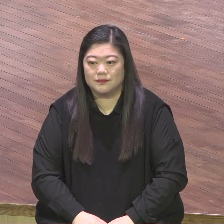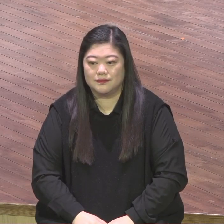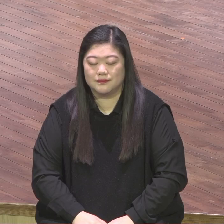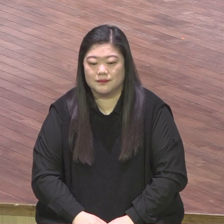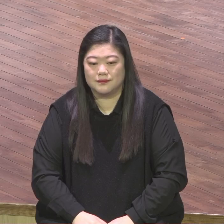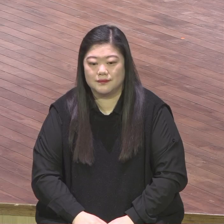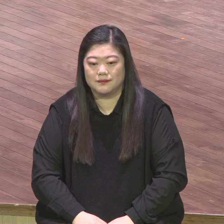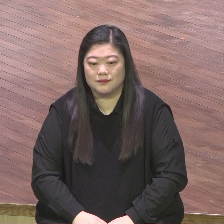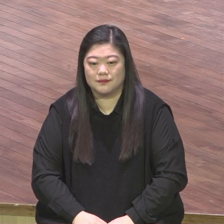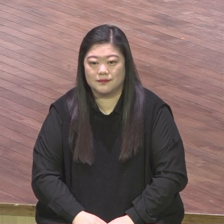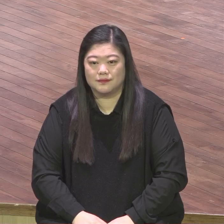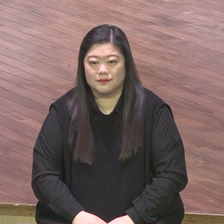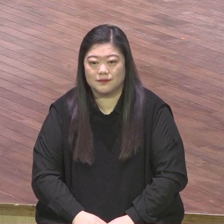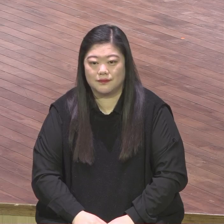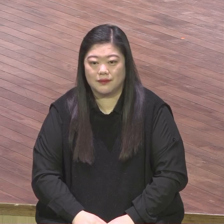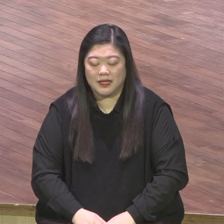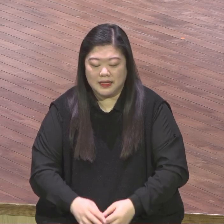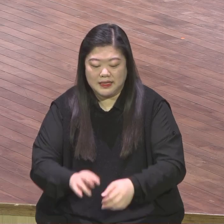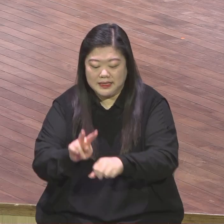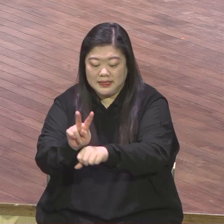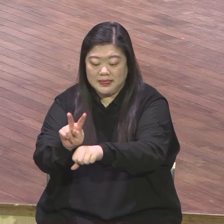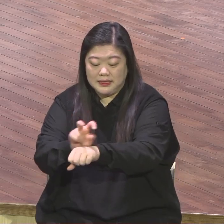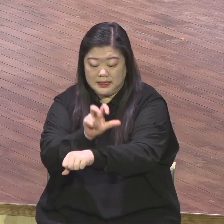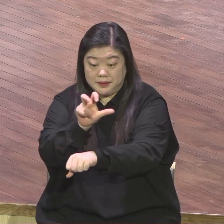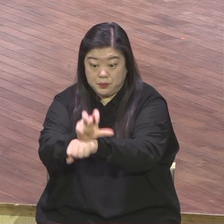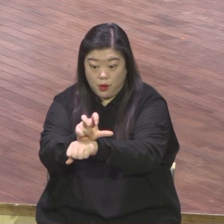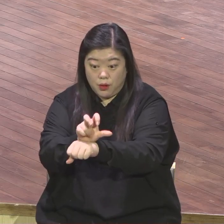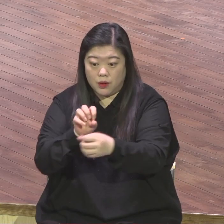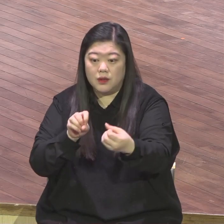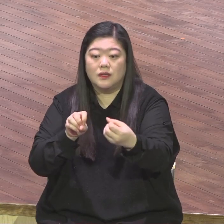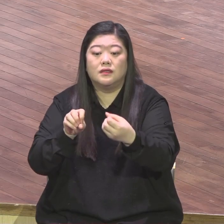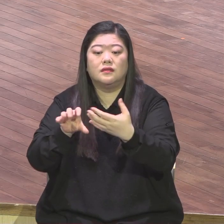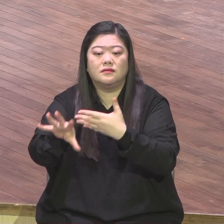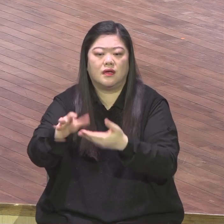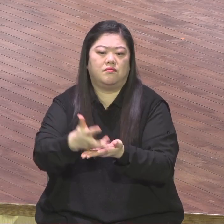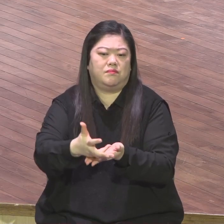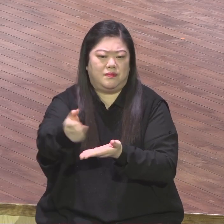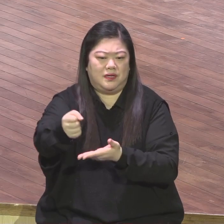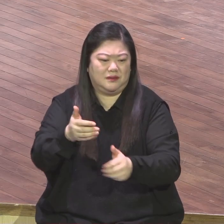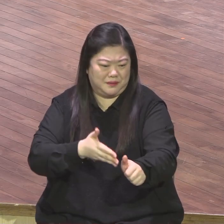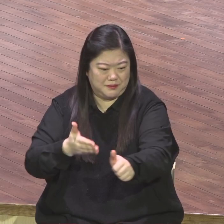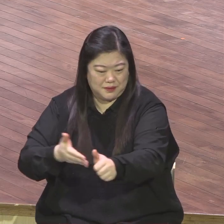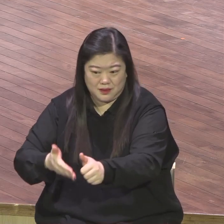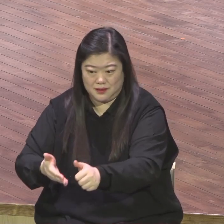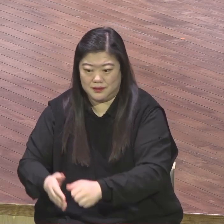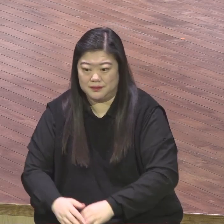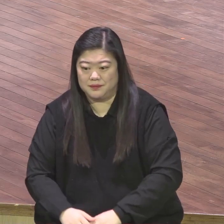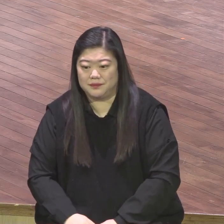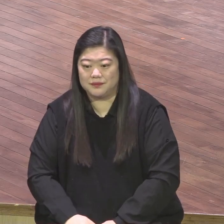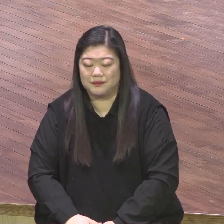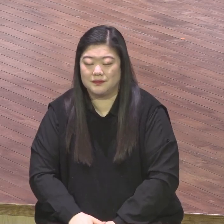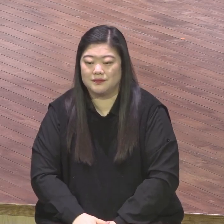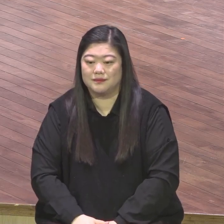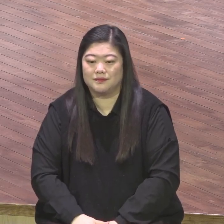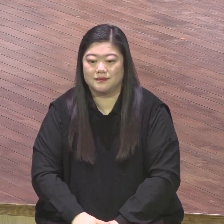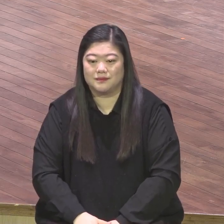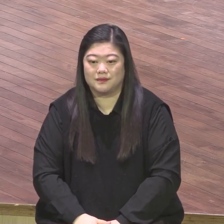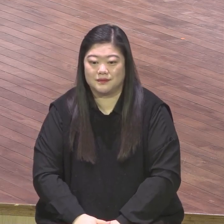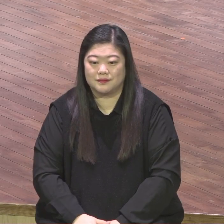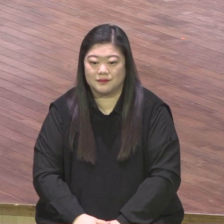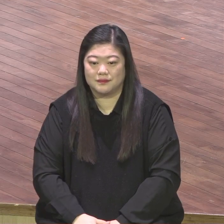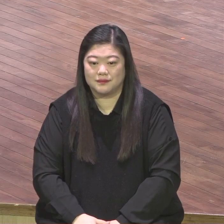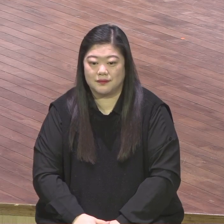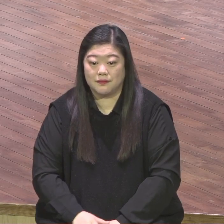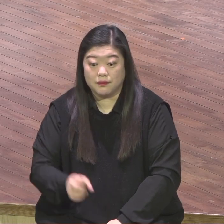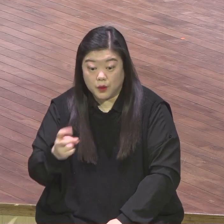한마디로 25의 초월적 응답을 누렸다. 이거 알아야 돼요. 그리고